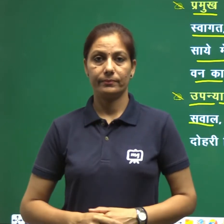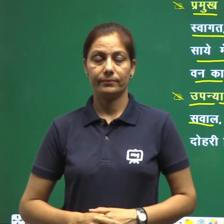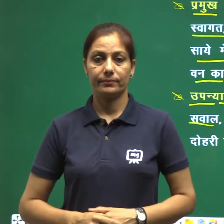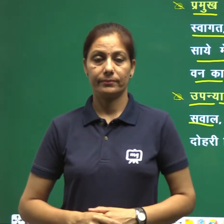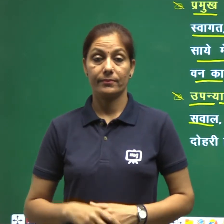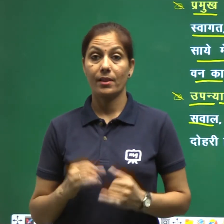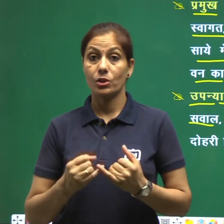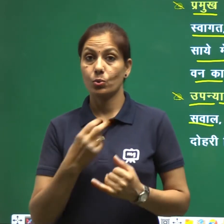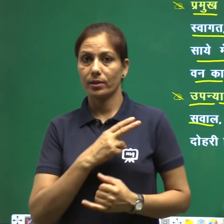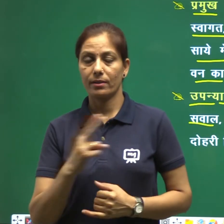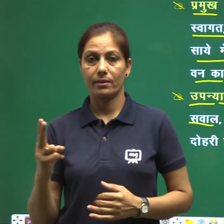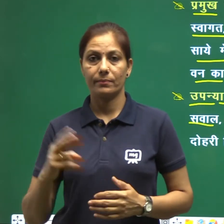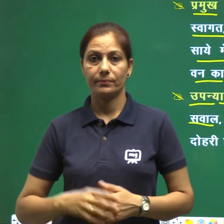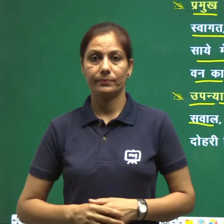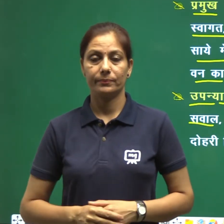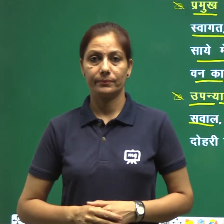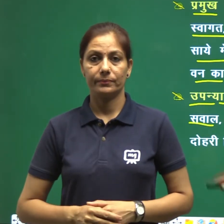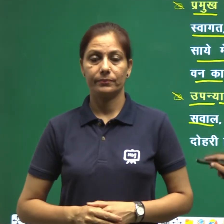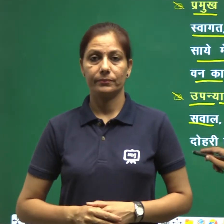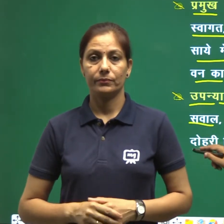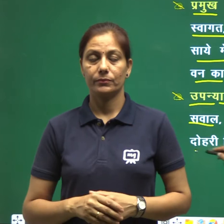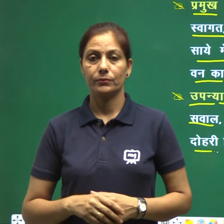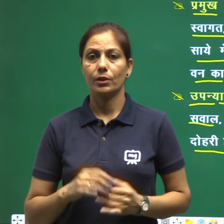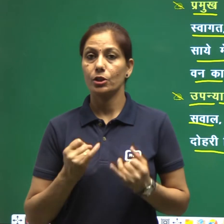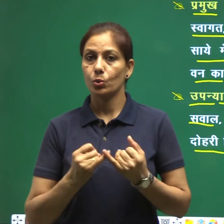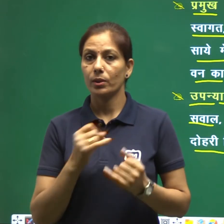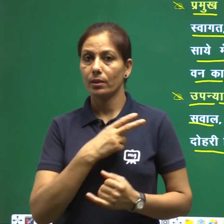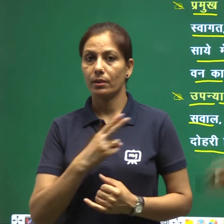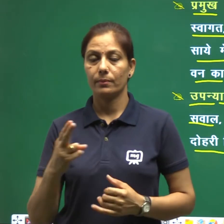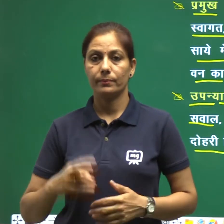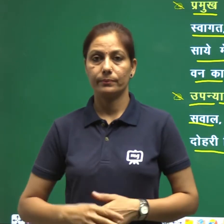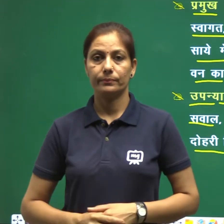आंगन में एक वृक्ष, दोहरी जिंदगी।